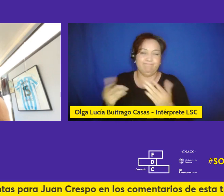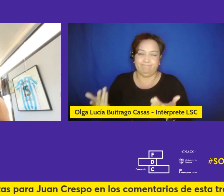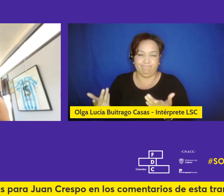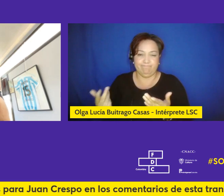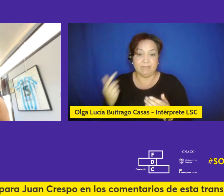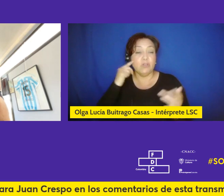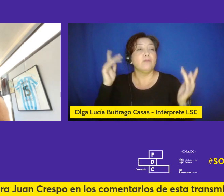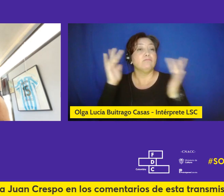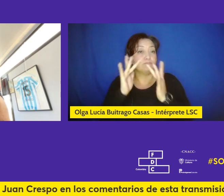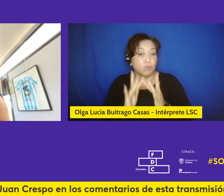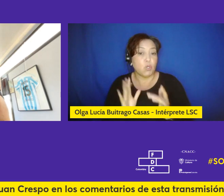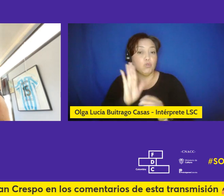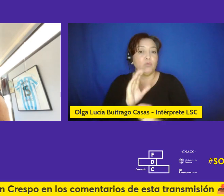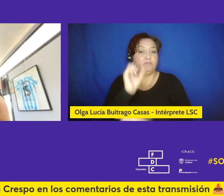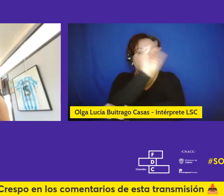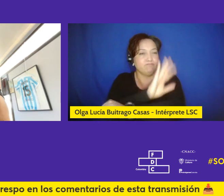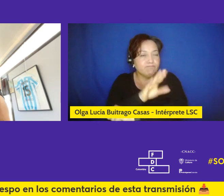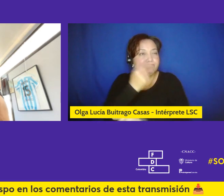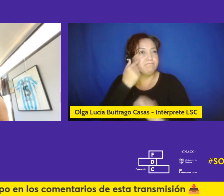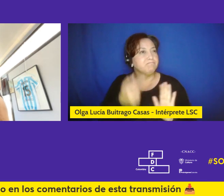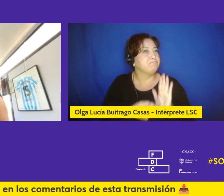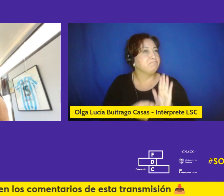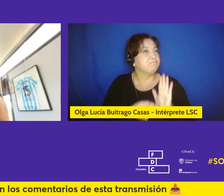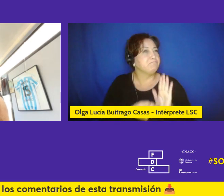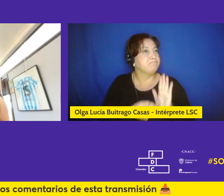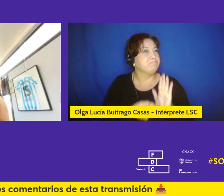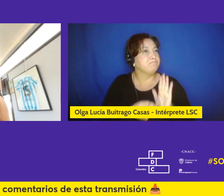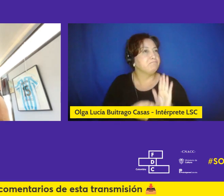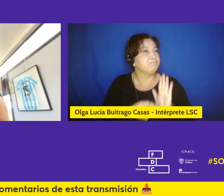si interesa o no ese producto.